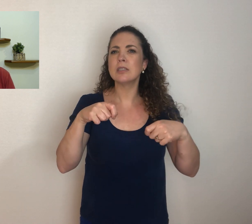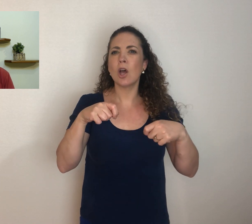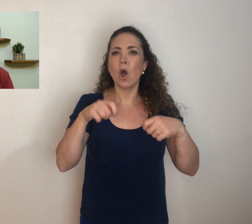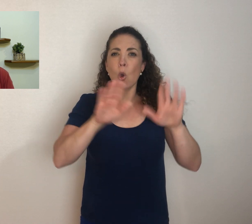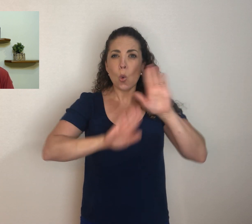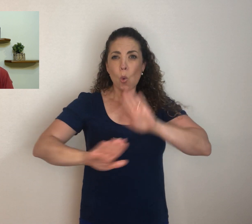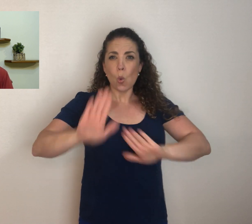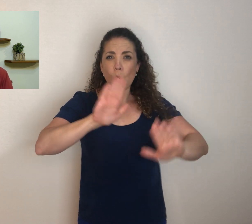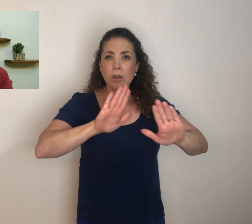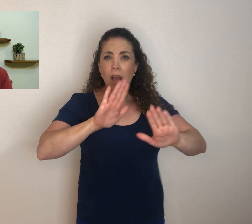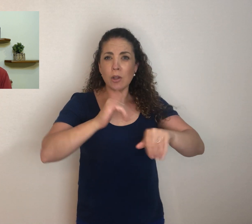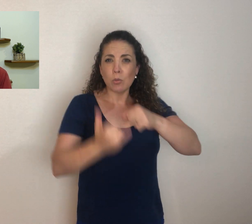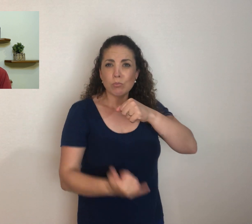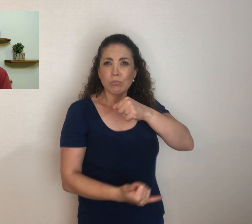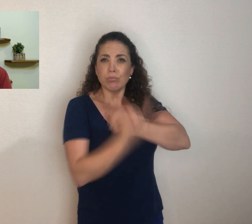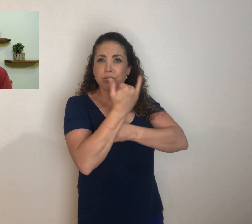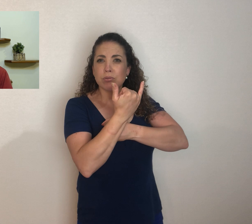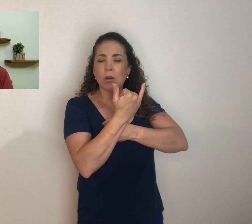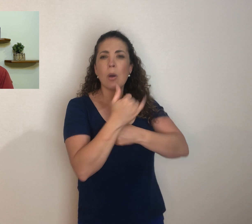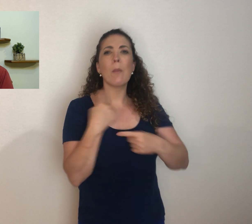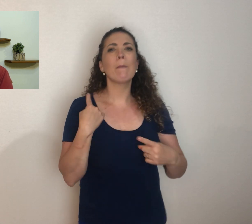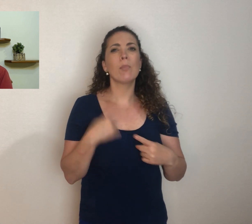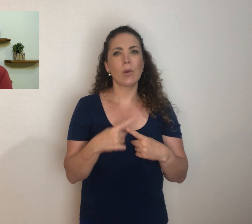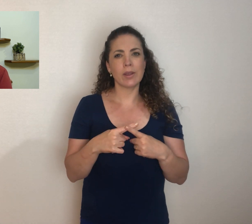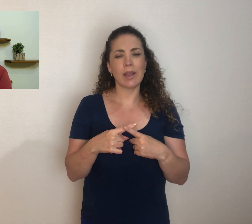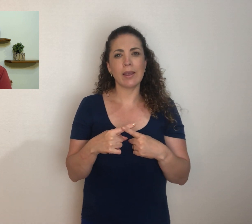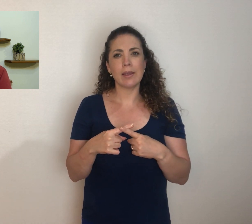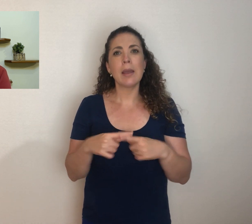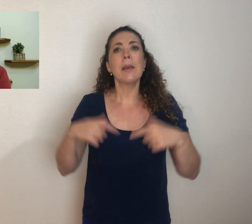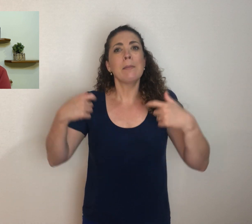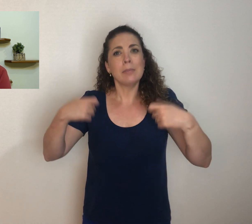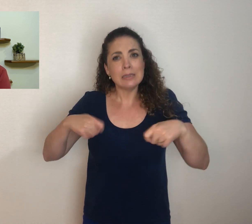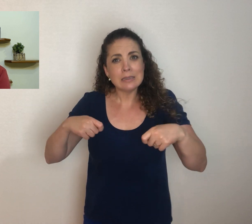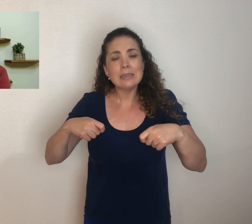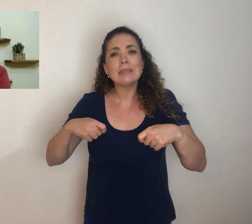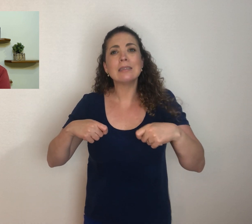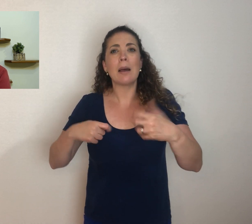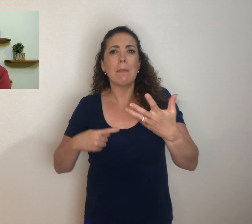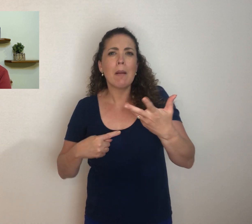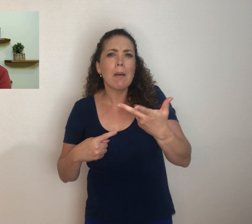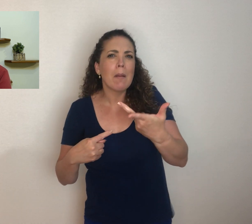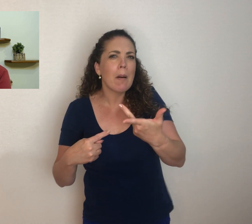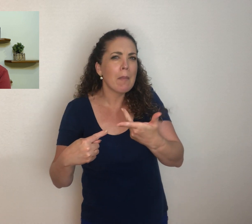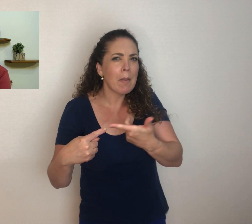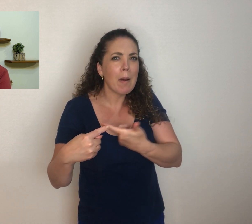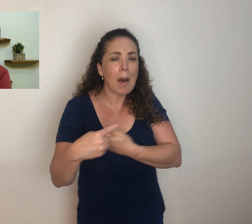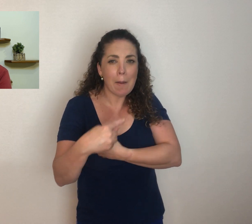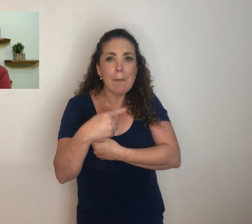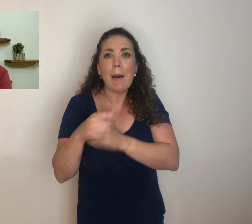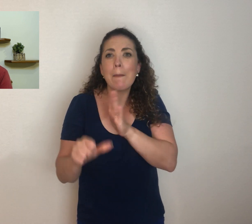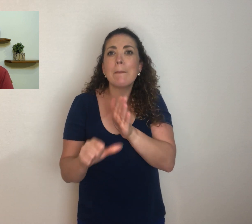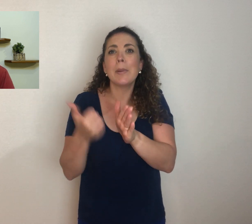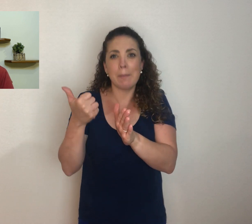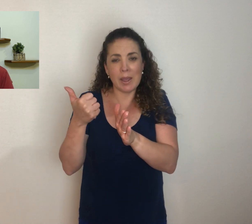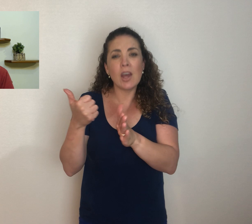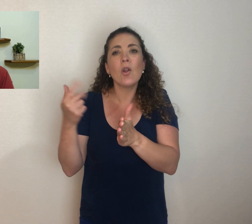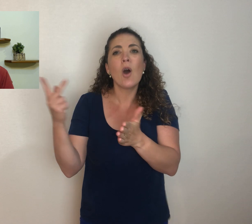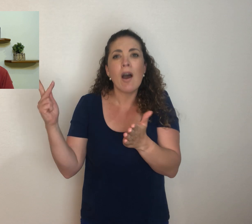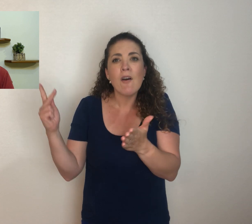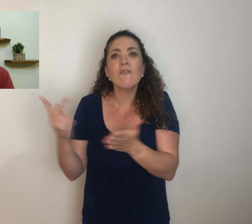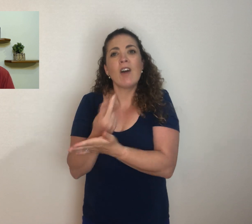porque antes de chegar esse dia, deveriam ocorrer alguns acontecimentos